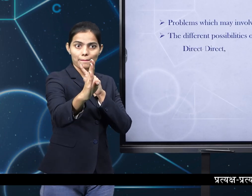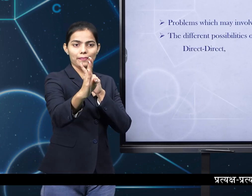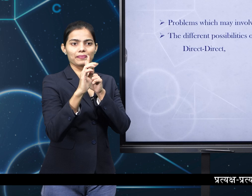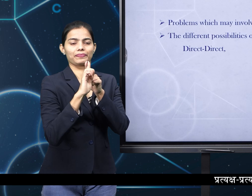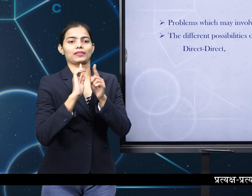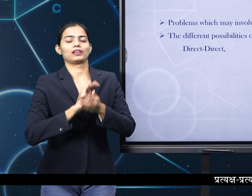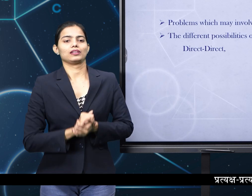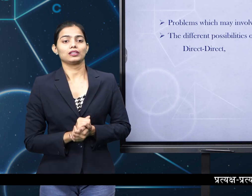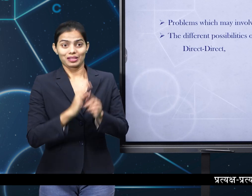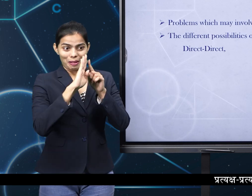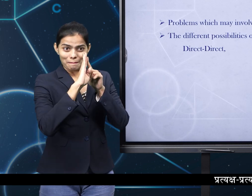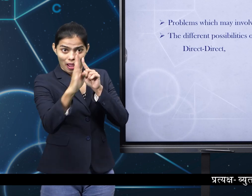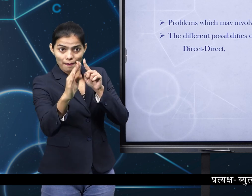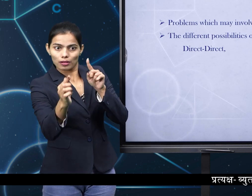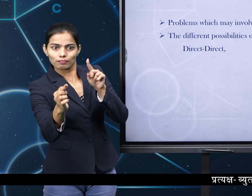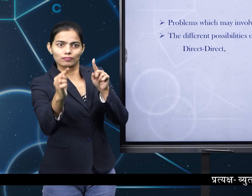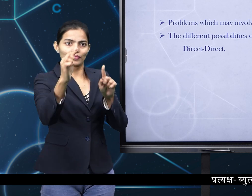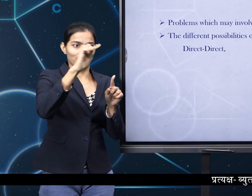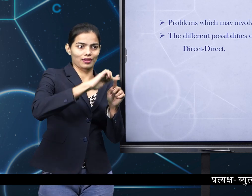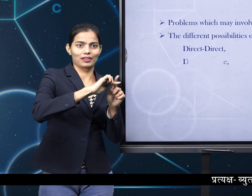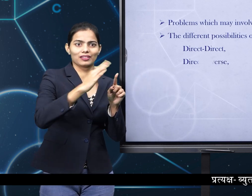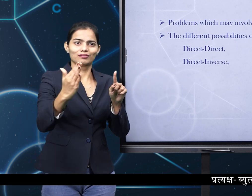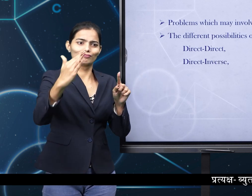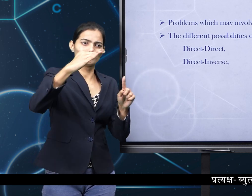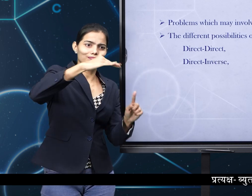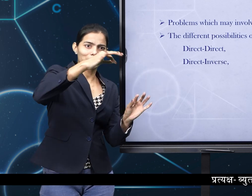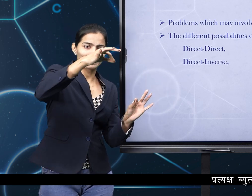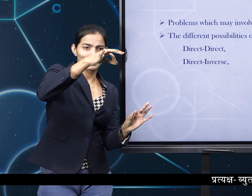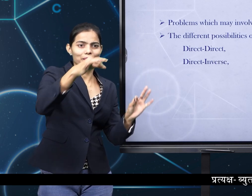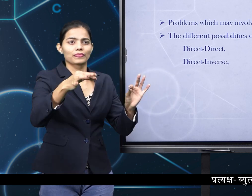प्रत्यक्ष अप्रत्यक्ष. प्रत्यक्ष व्युत्तम.